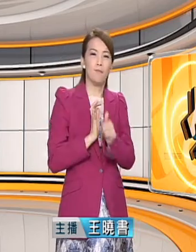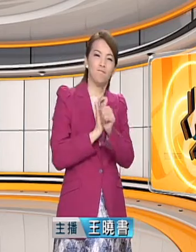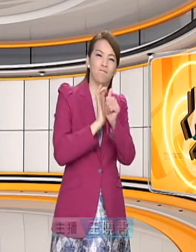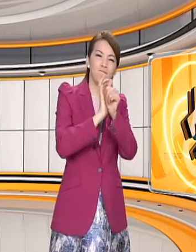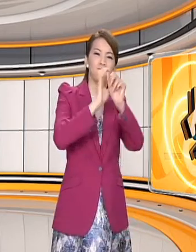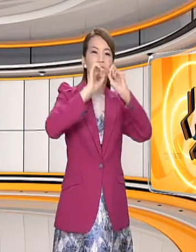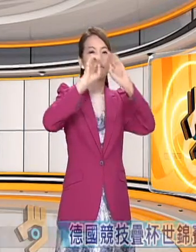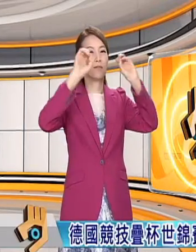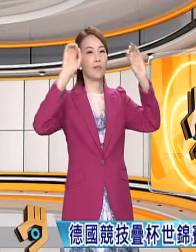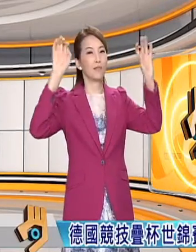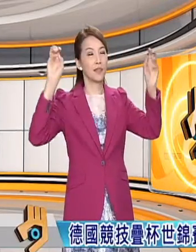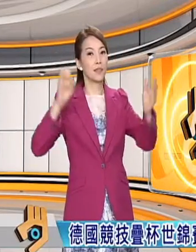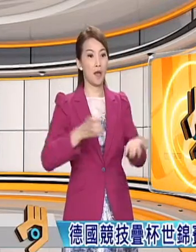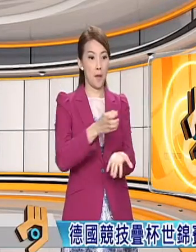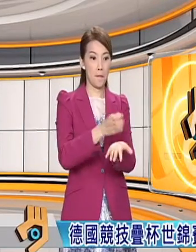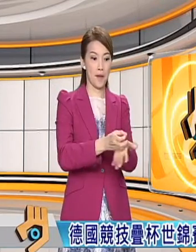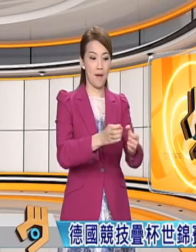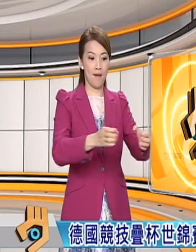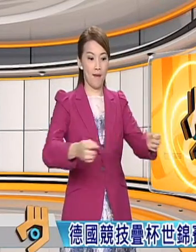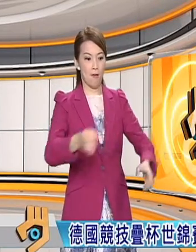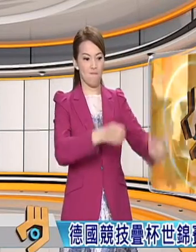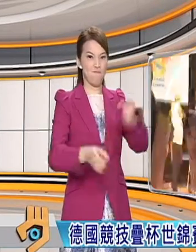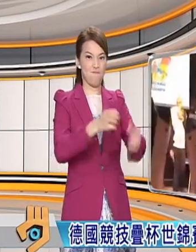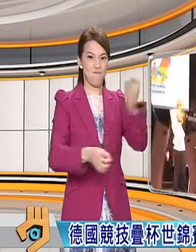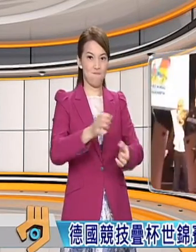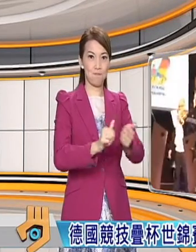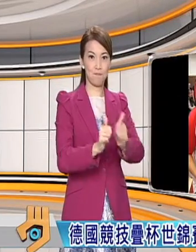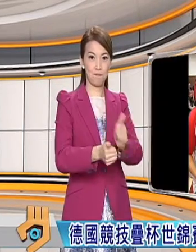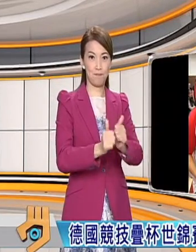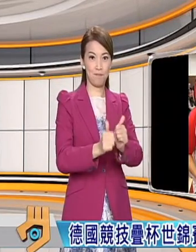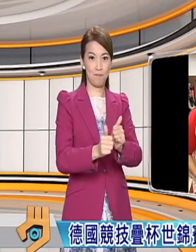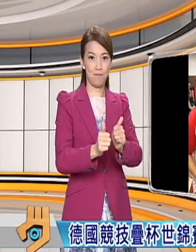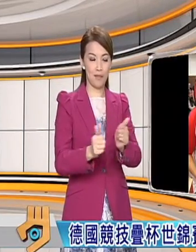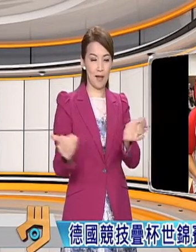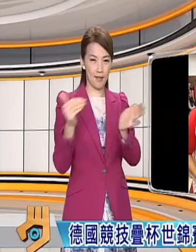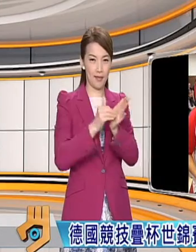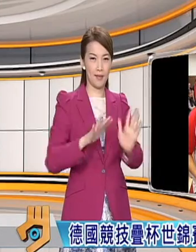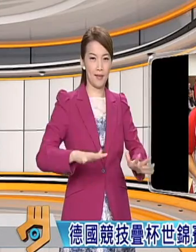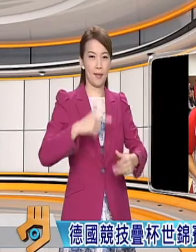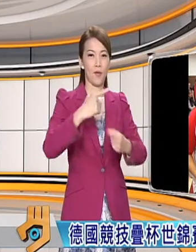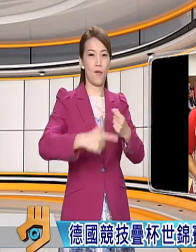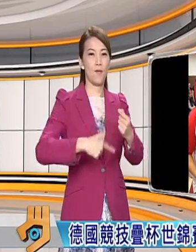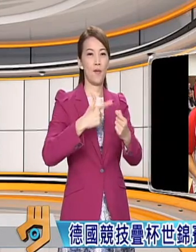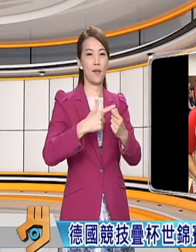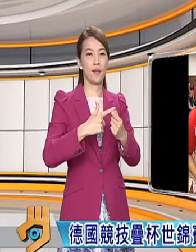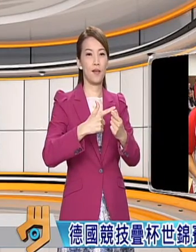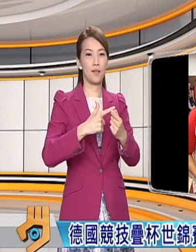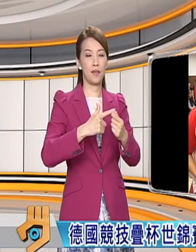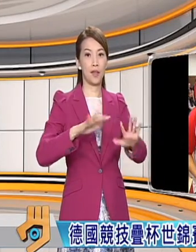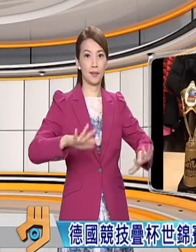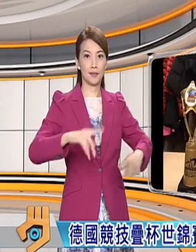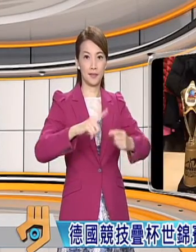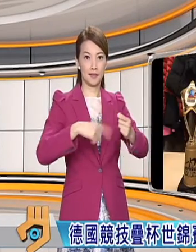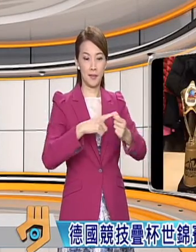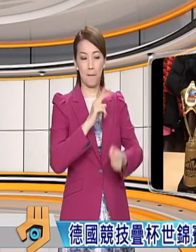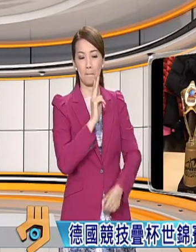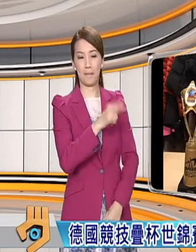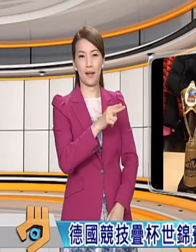台湾推广竞技蝶杯已经6年，今年再派出了11个人到德国参